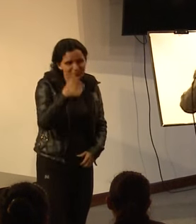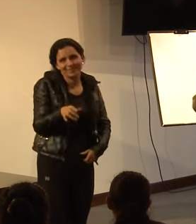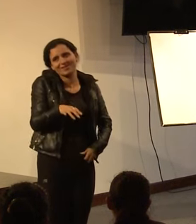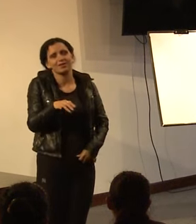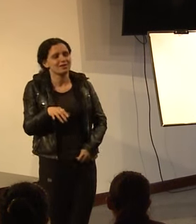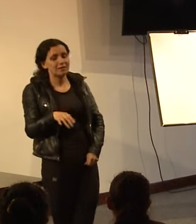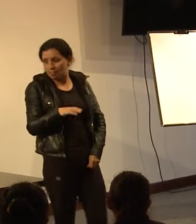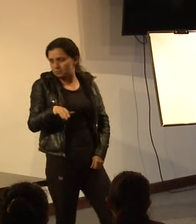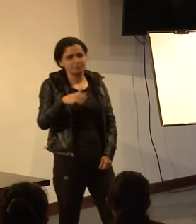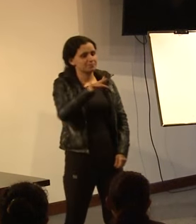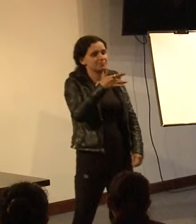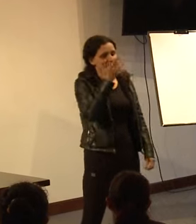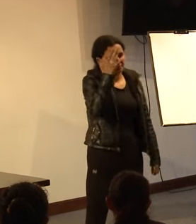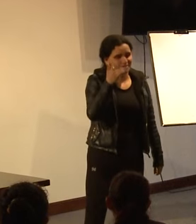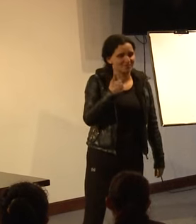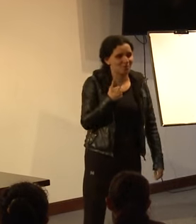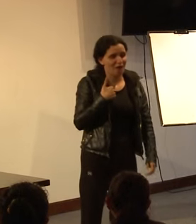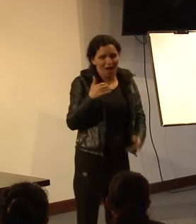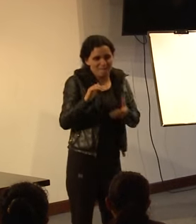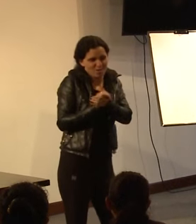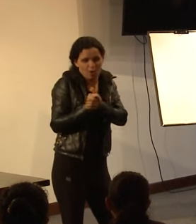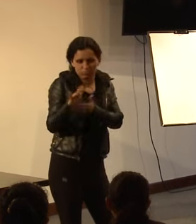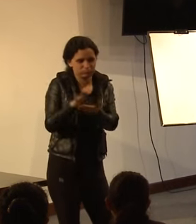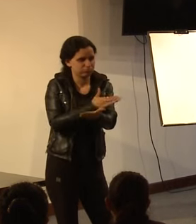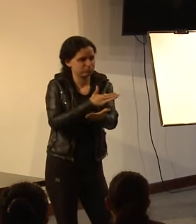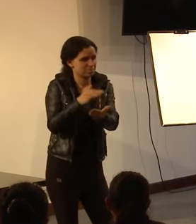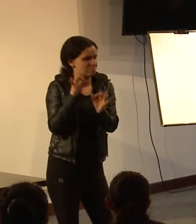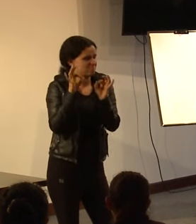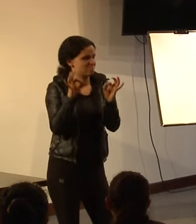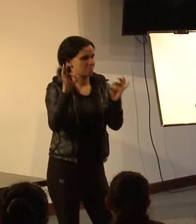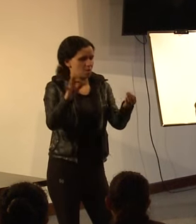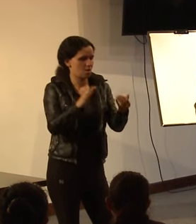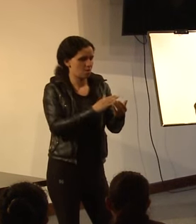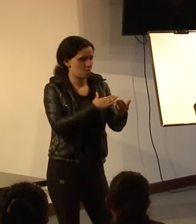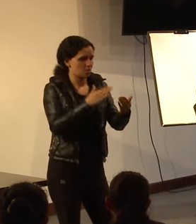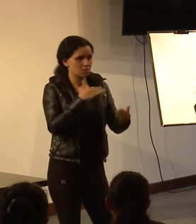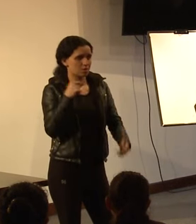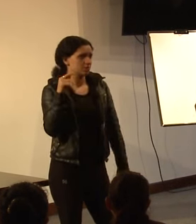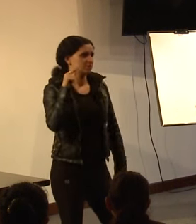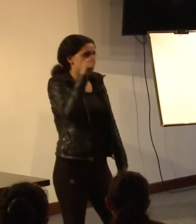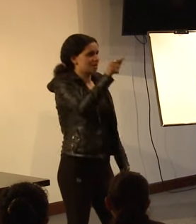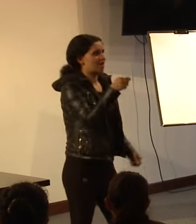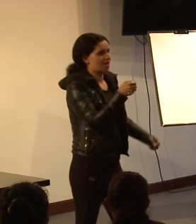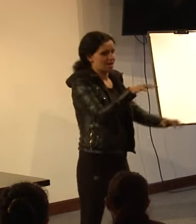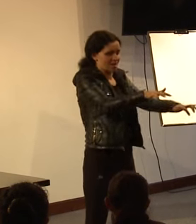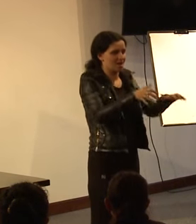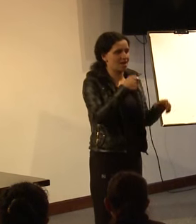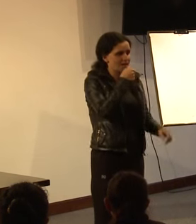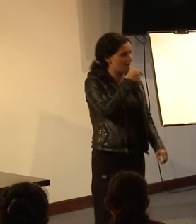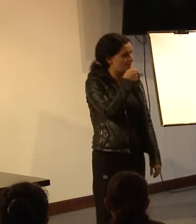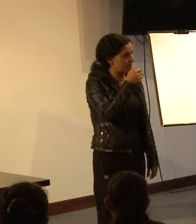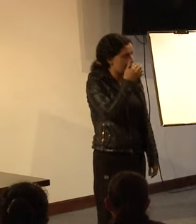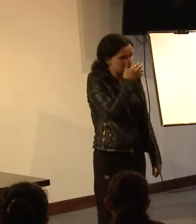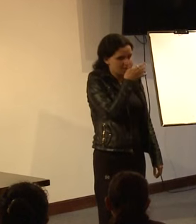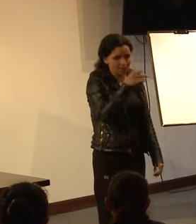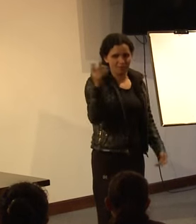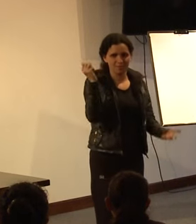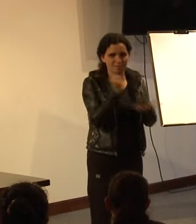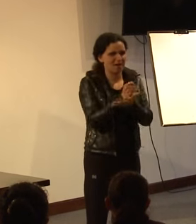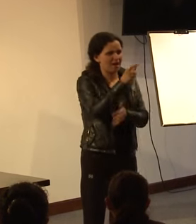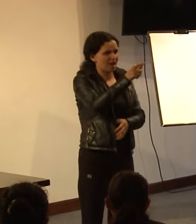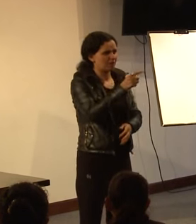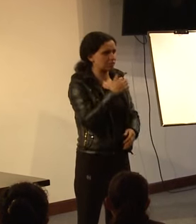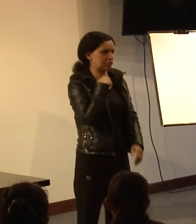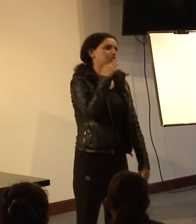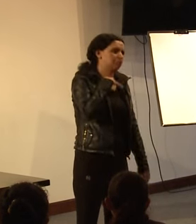si uno va con un músico, ojalá que tenga muy buen oído y se va a escuchar un concierto, Eso es imposible porque le pillan todas las desafinadas. No, si